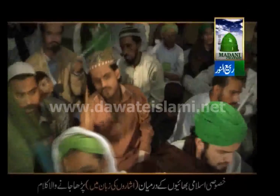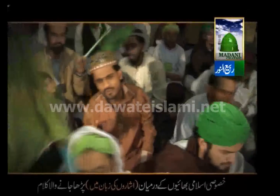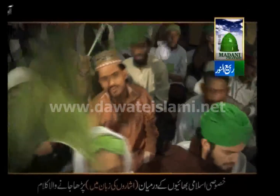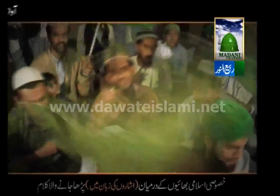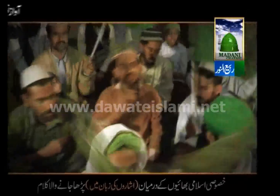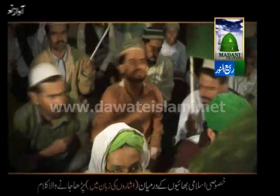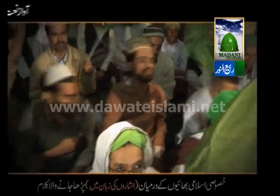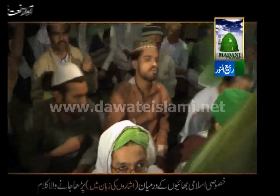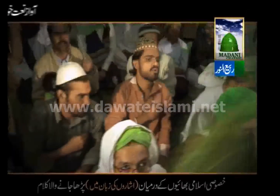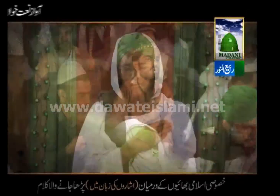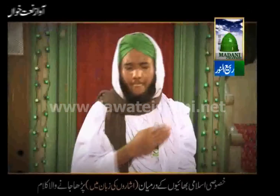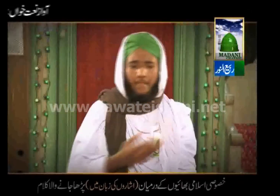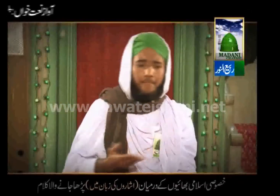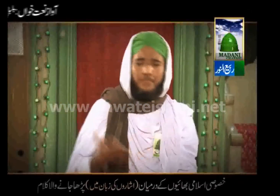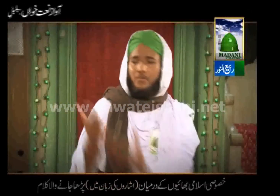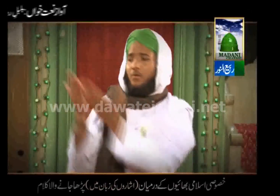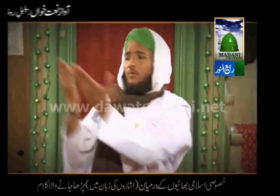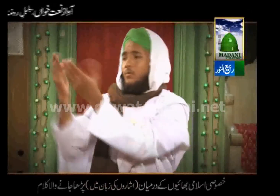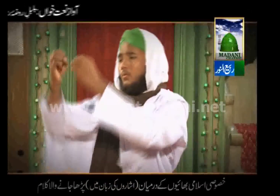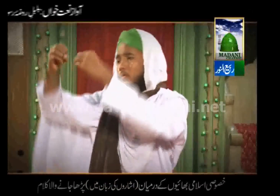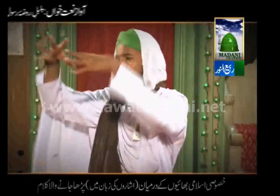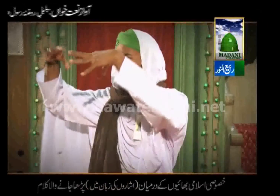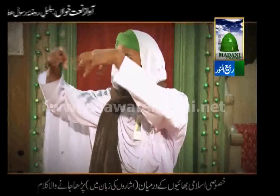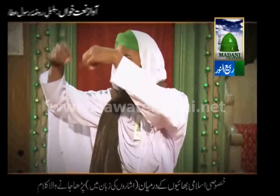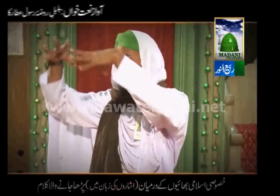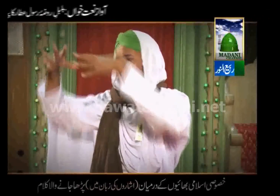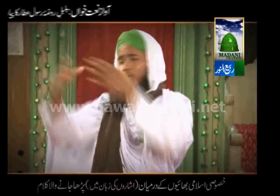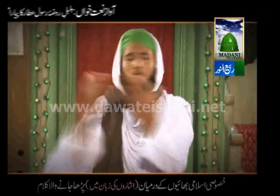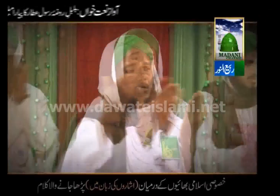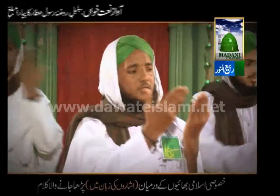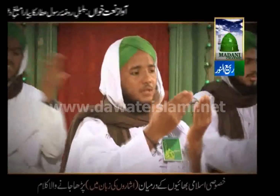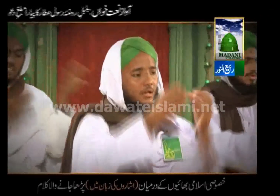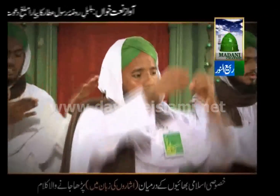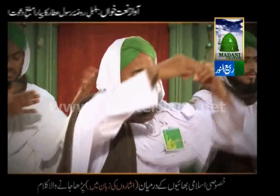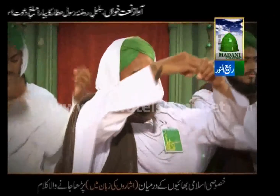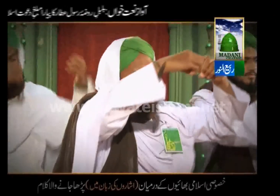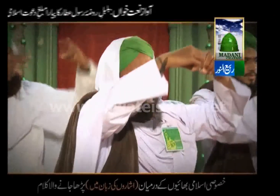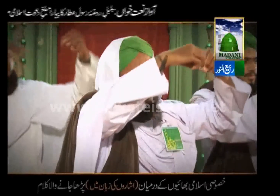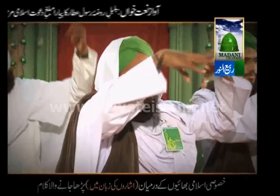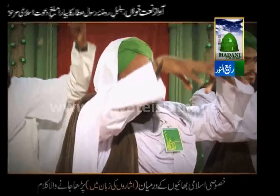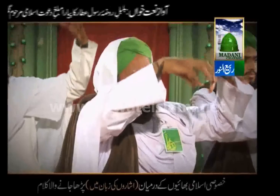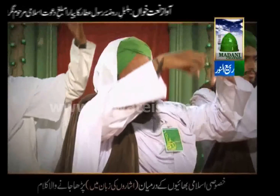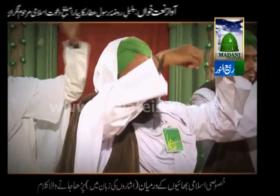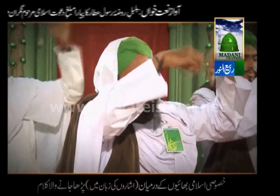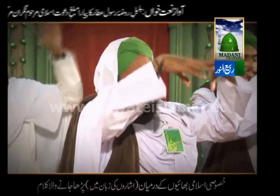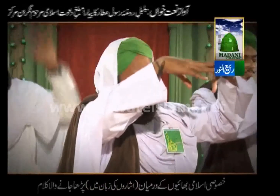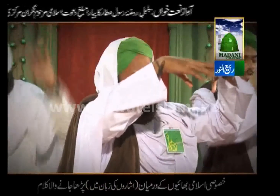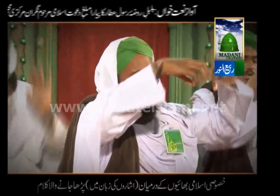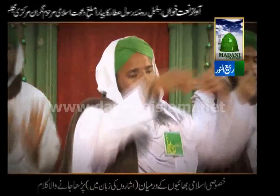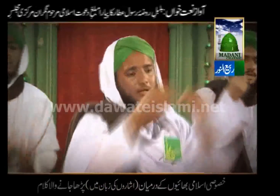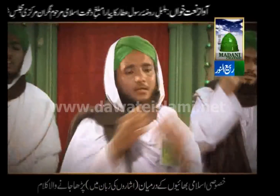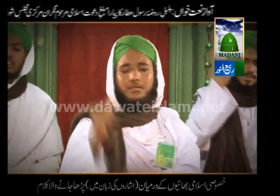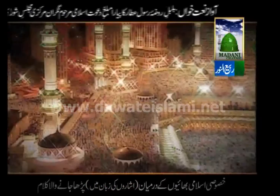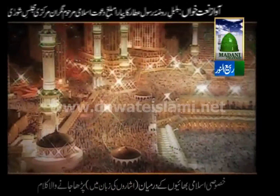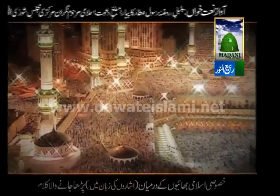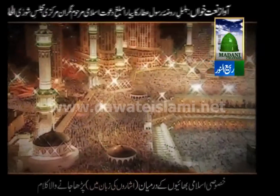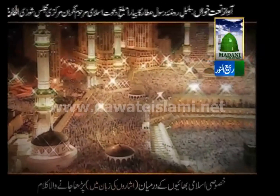الا اللہ۔ اس طرف جو نور ہے تو اس طرف بھی نور ہے، اس